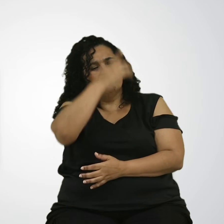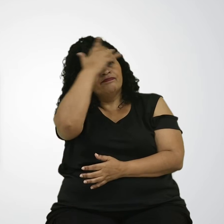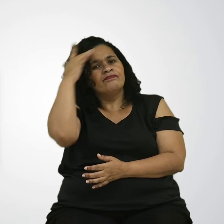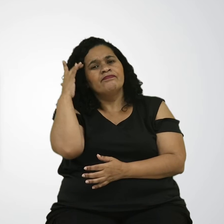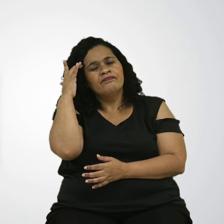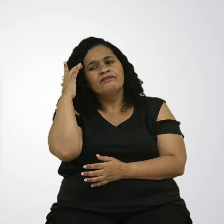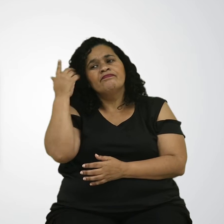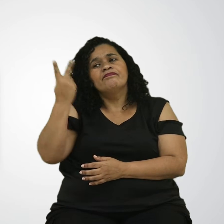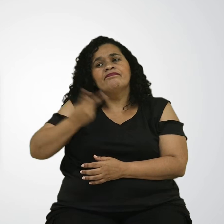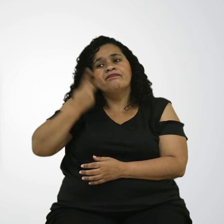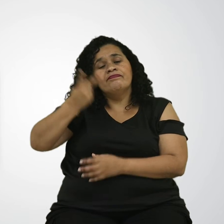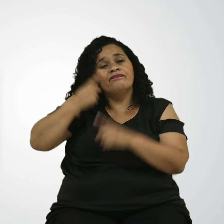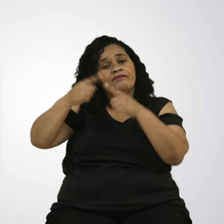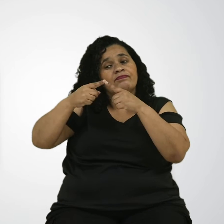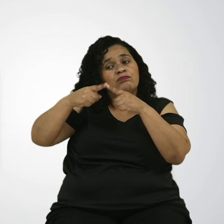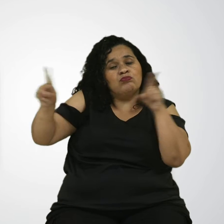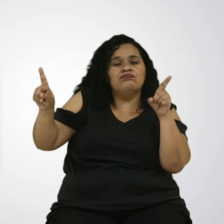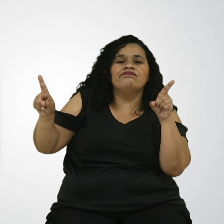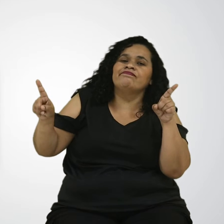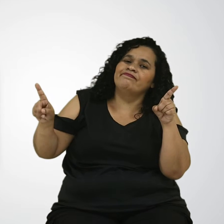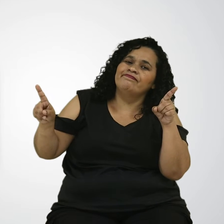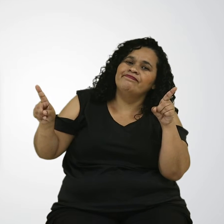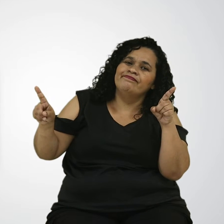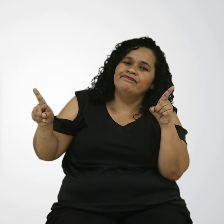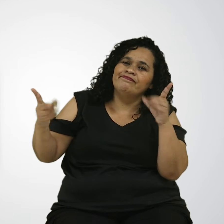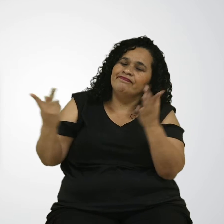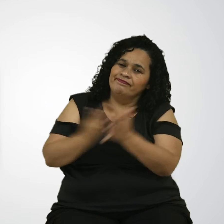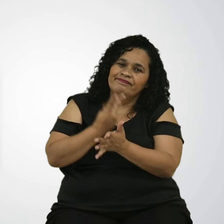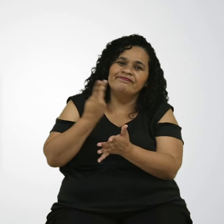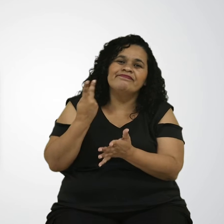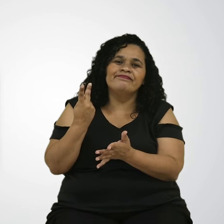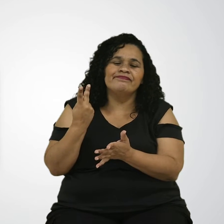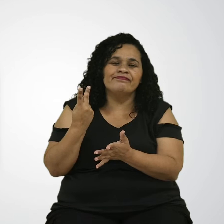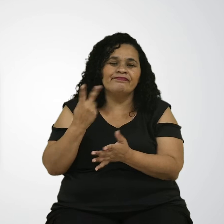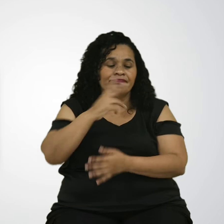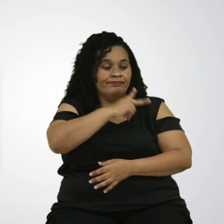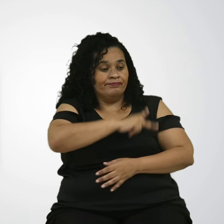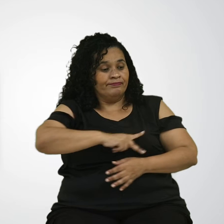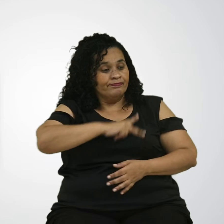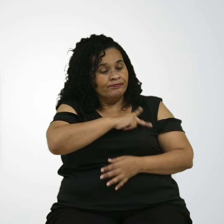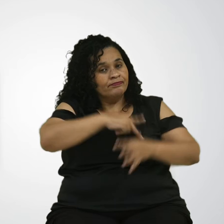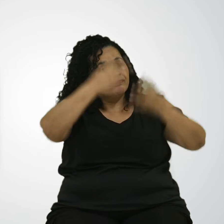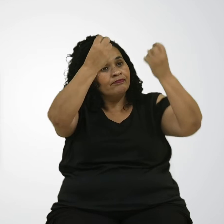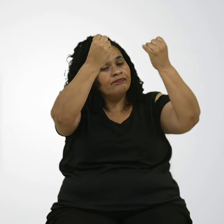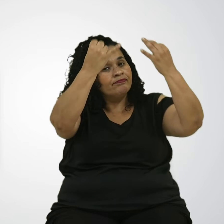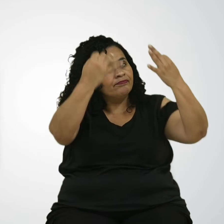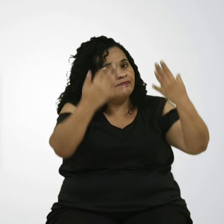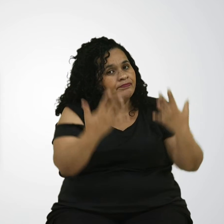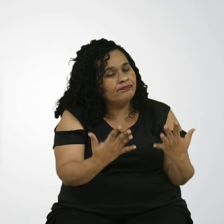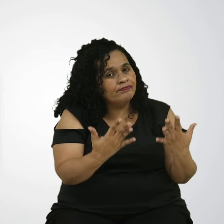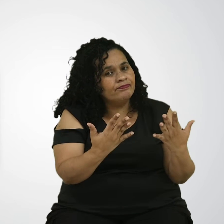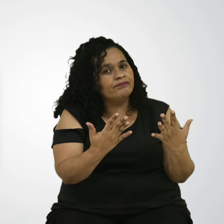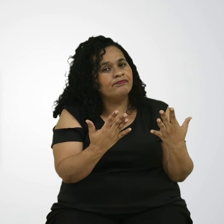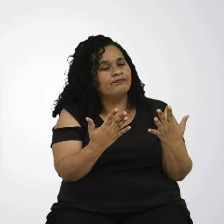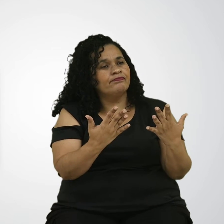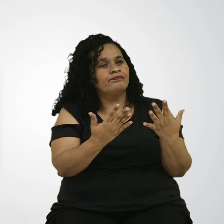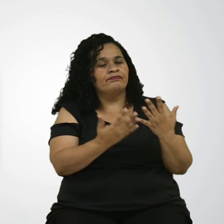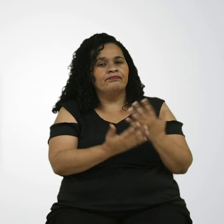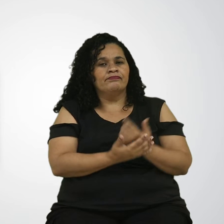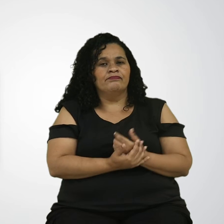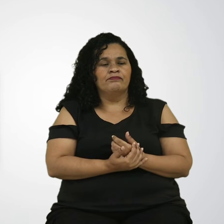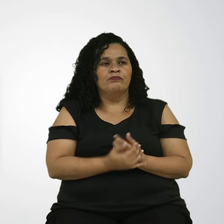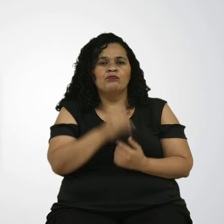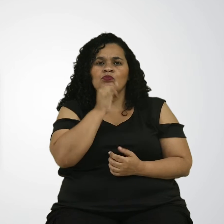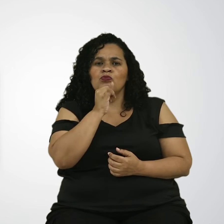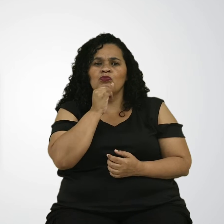para dizer isso, mas não é isso que ele está dizendo. Então, Paulo está dizendo que ele não está dizendo que a mulher é